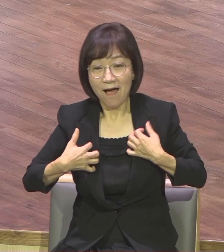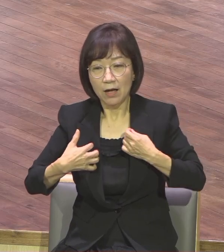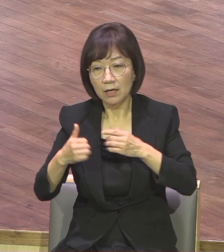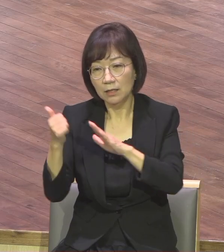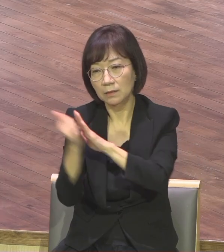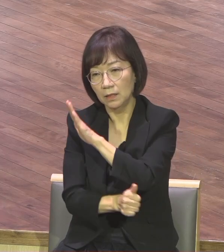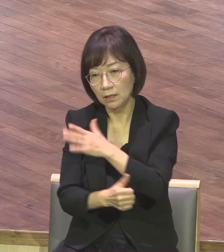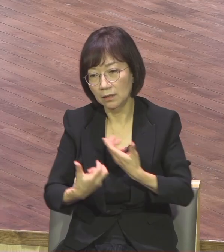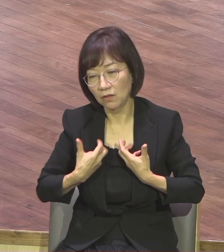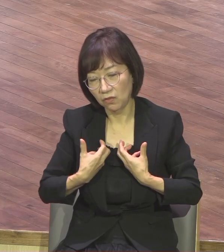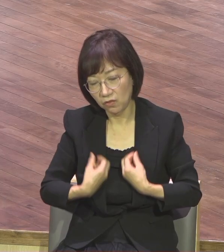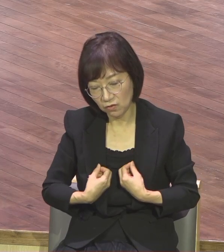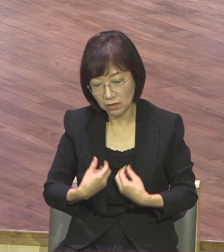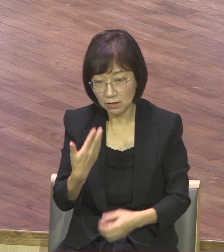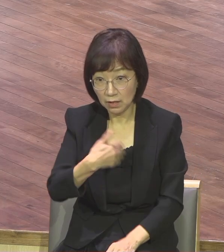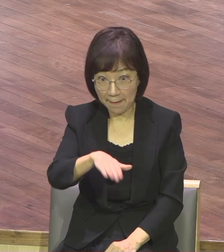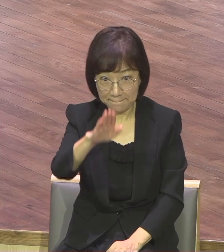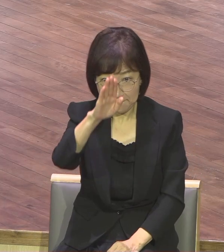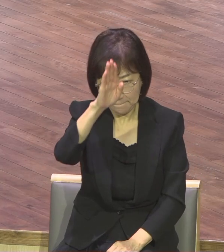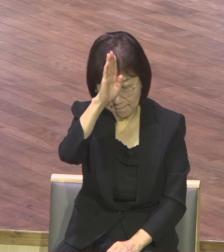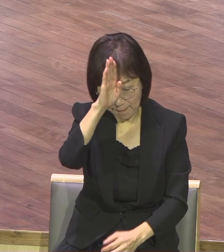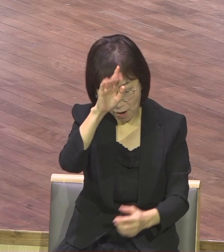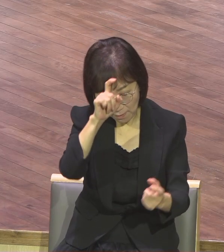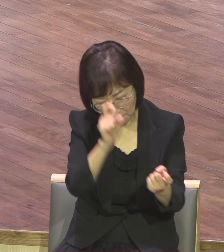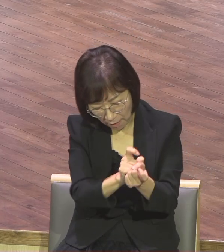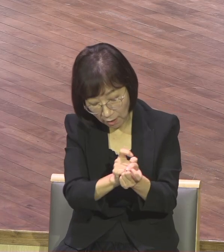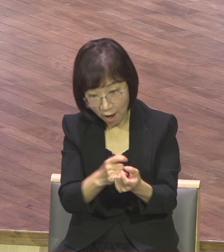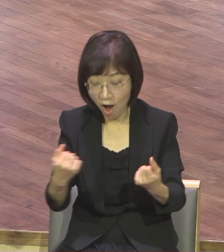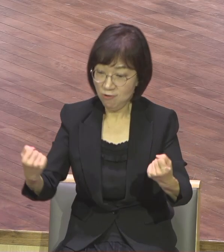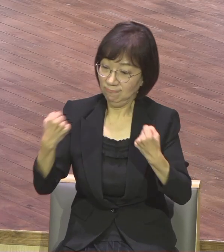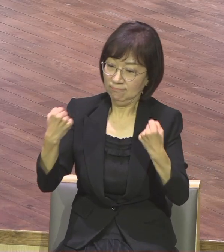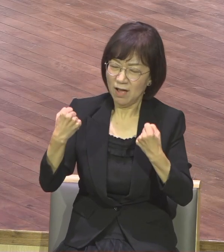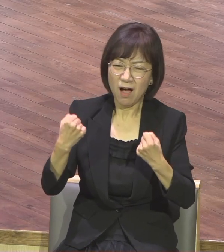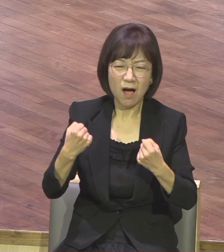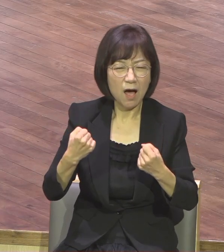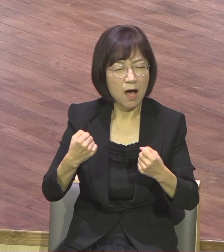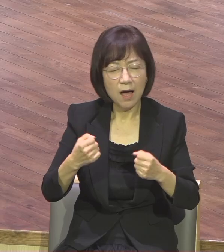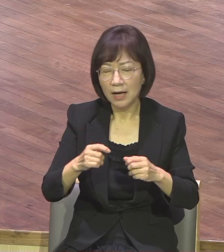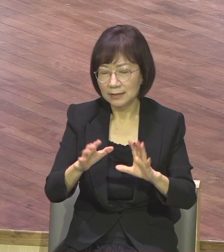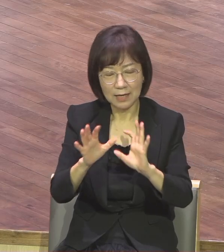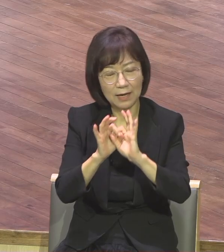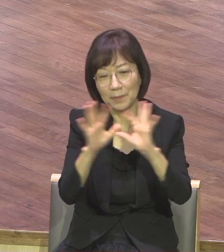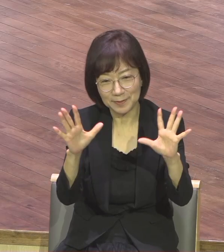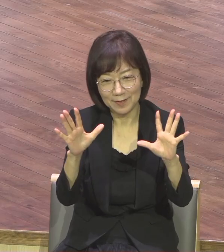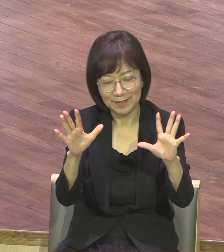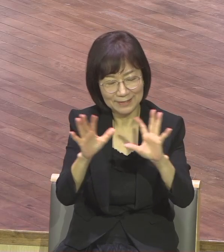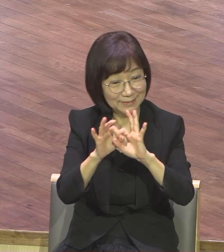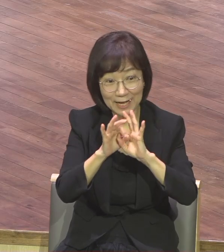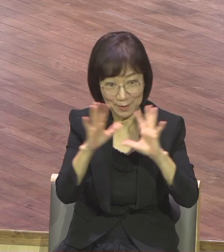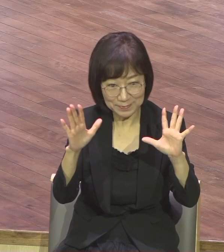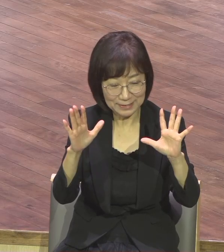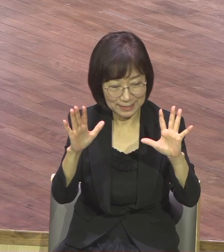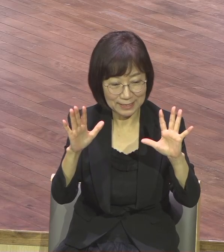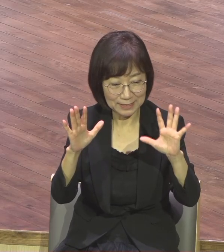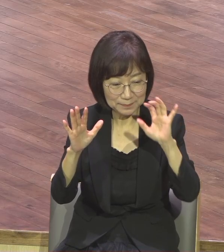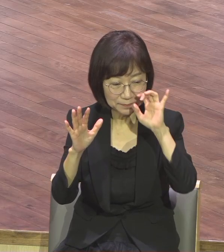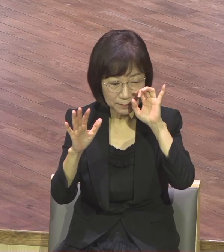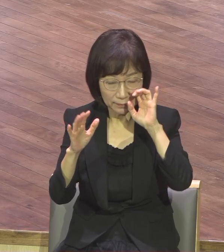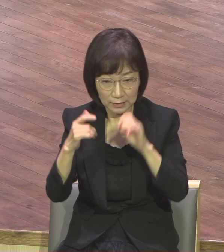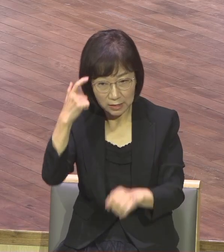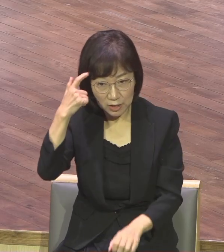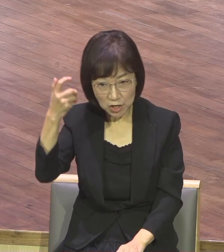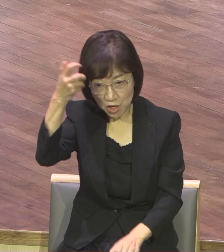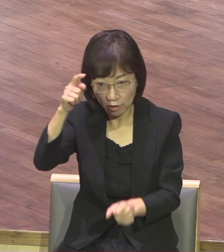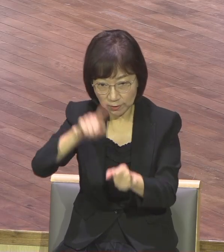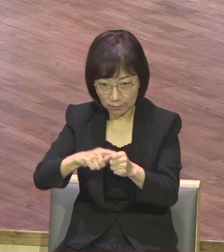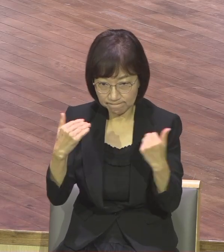병에 걸렸거나 건강하거나 어떤 상황에서도 영적 해석을 해서 그것을 영적